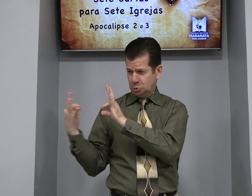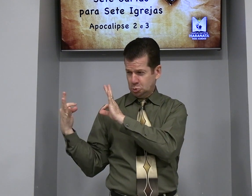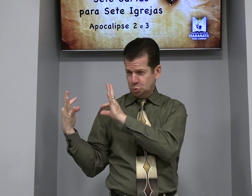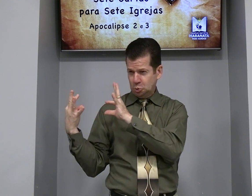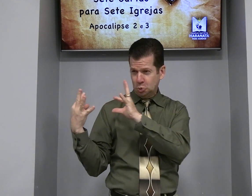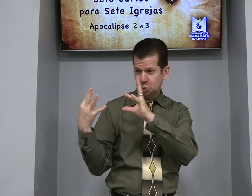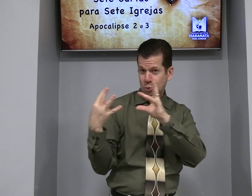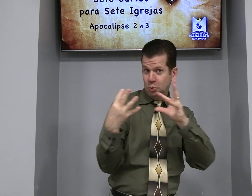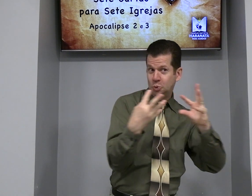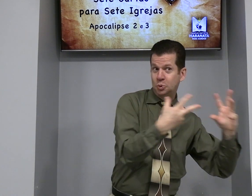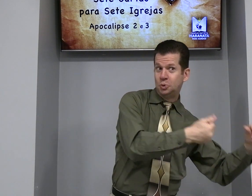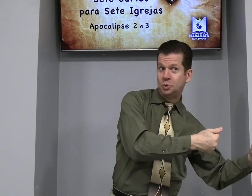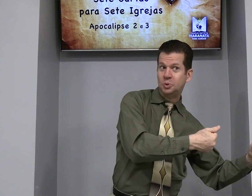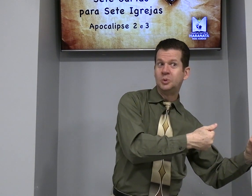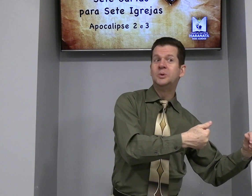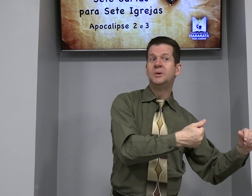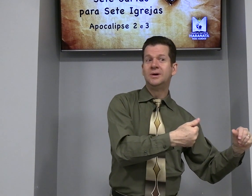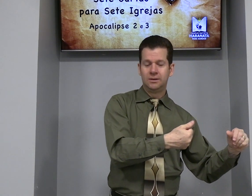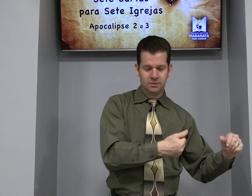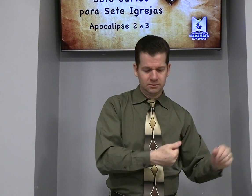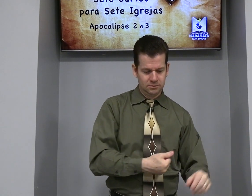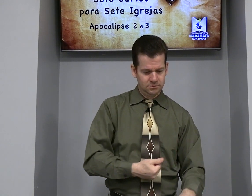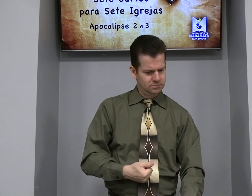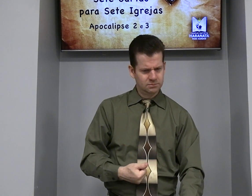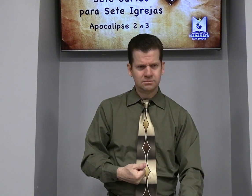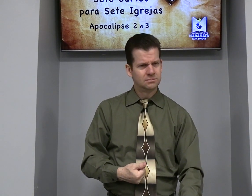Dá para estudar tudo no começo até o fim hoje?